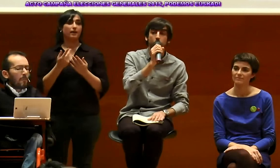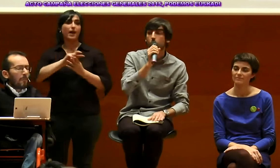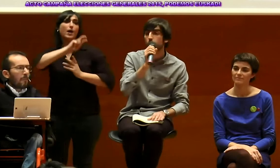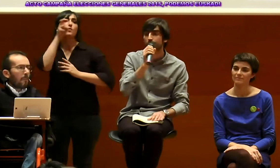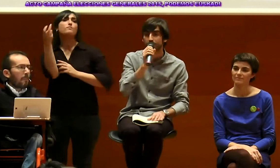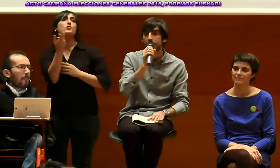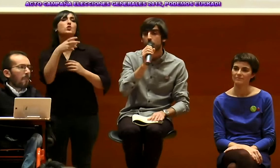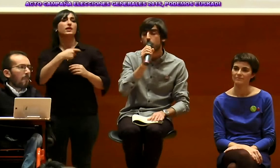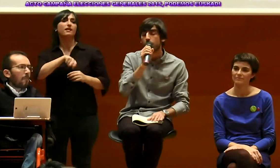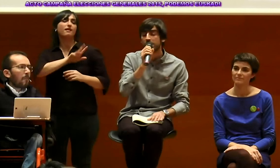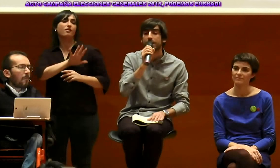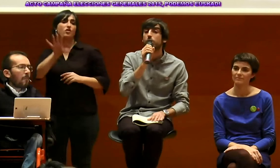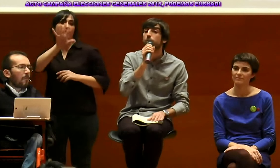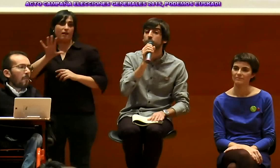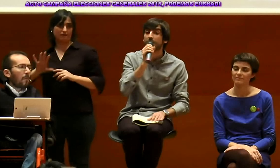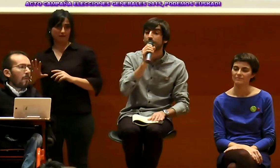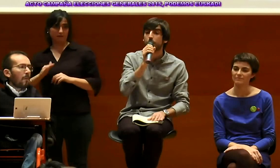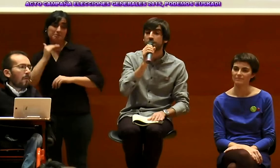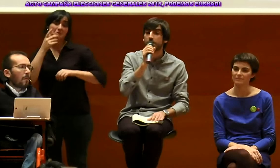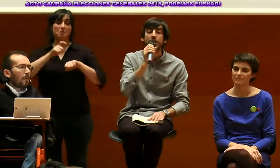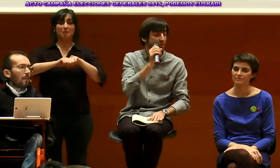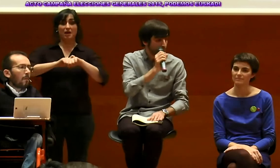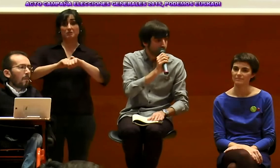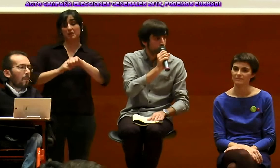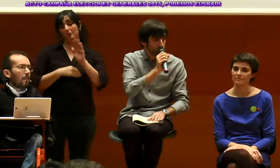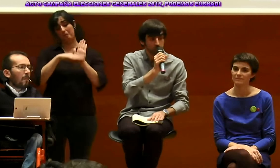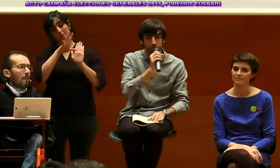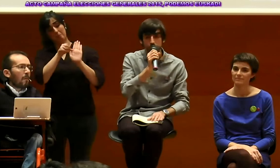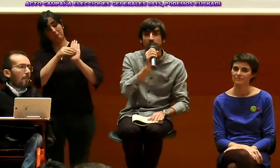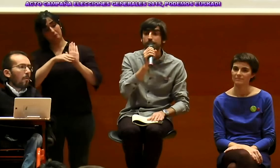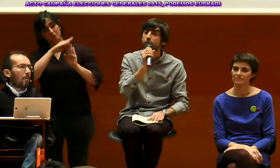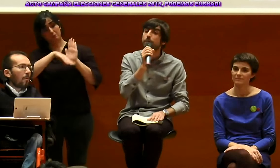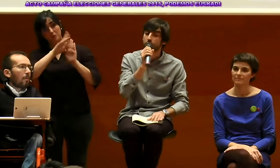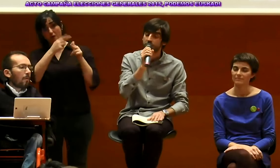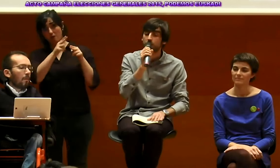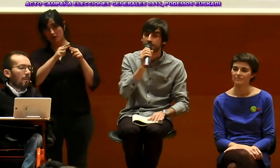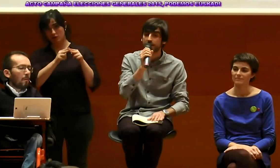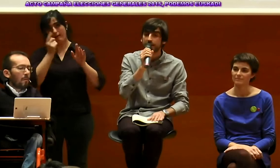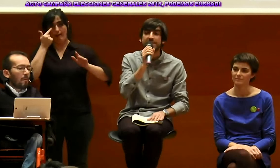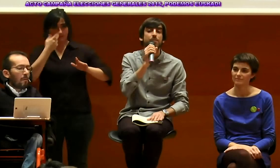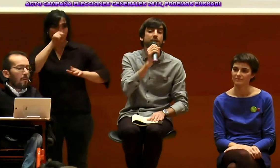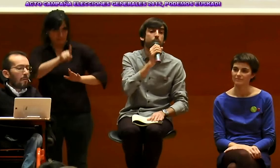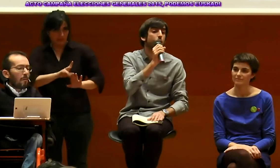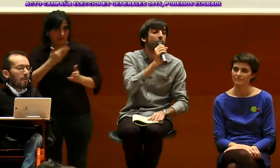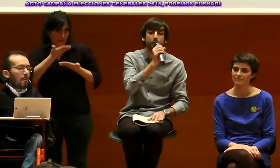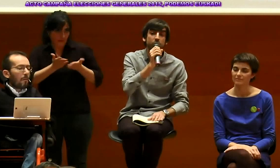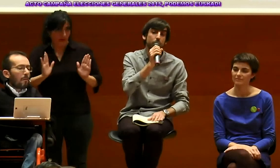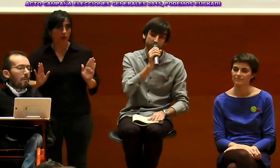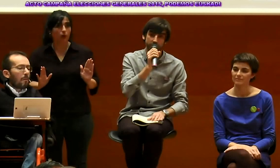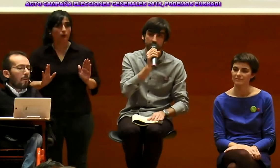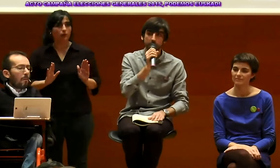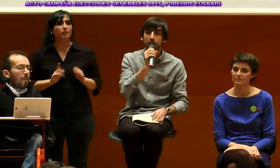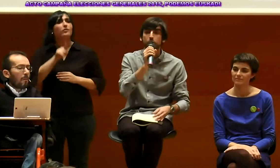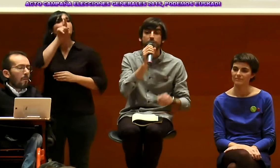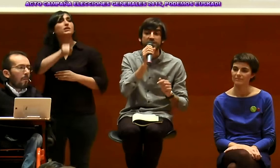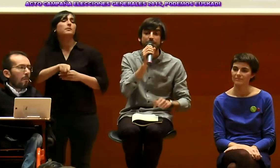enunciado o un aspecto de un programa político, que también, por supuesto, porque tenemos una propuesta concreta, es también una hoja de ruta